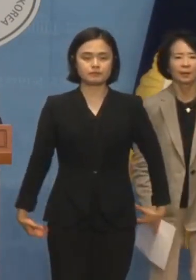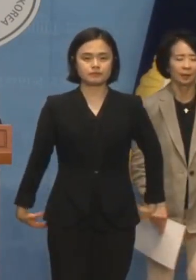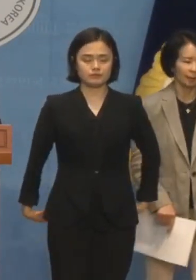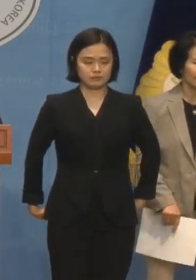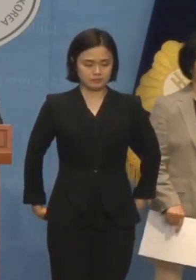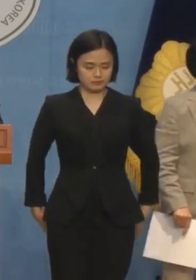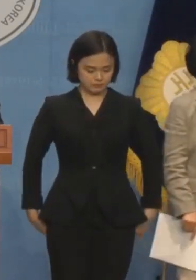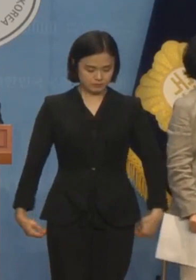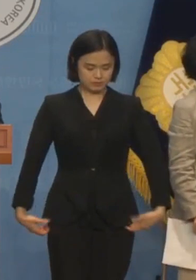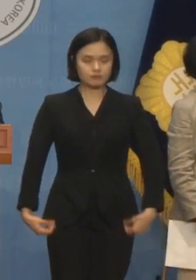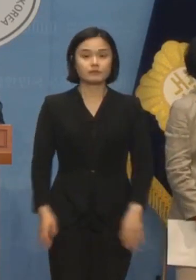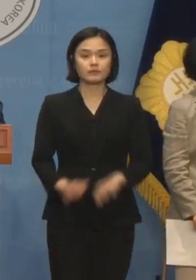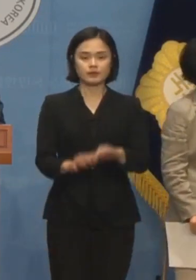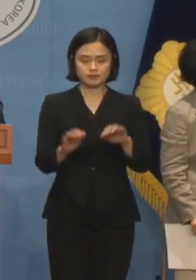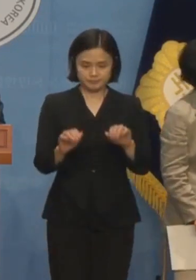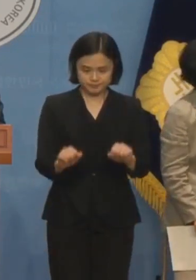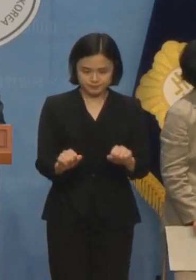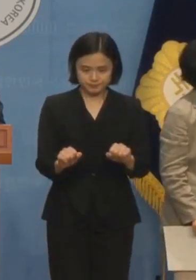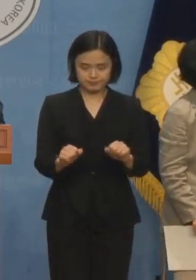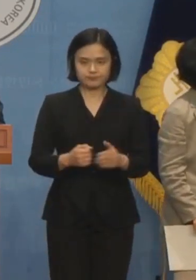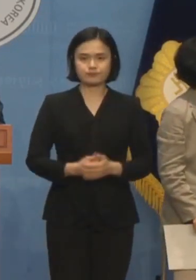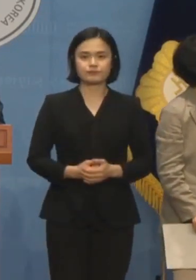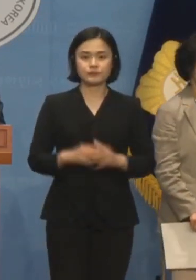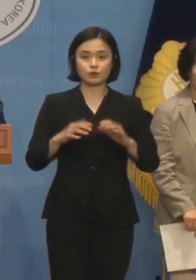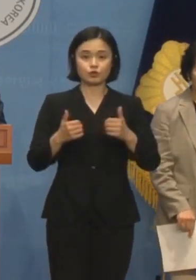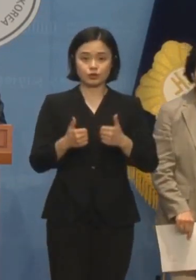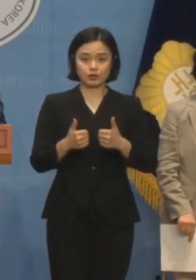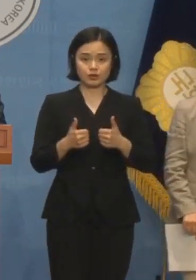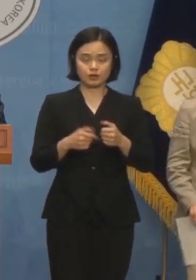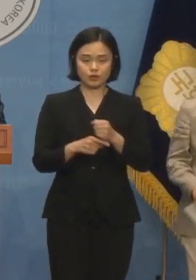오셨습니까? 자, 안녕하십니까? 국회